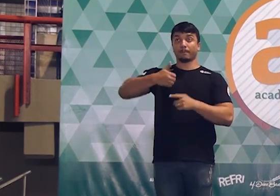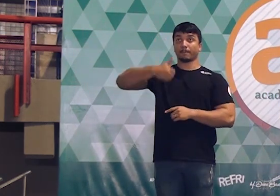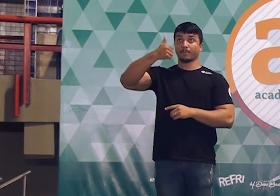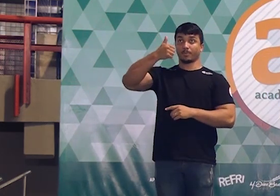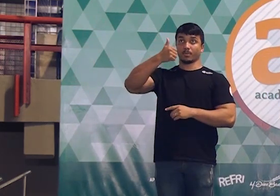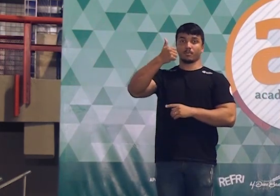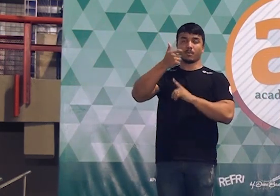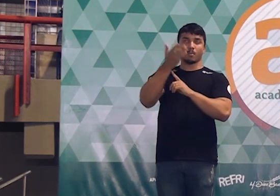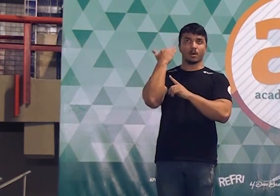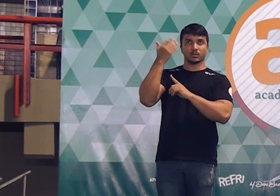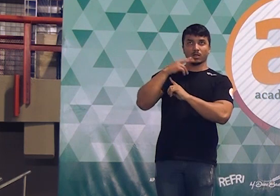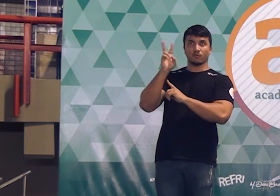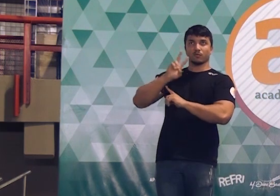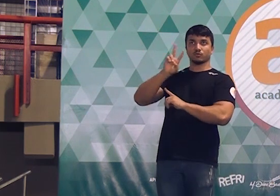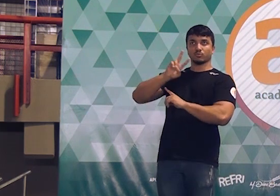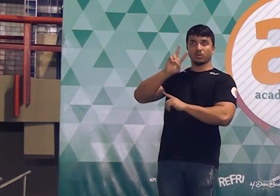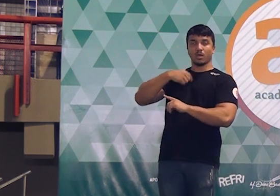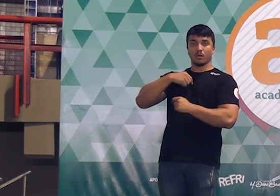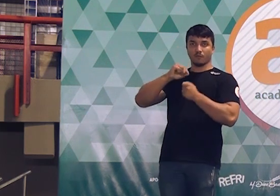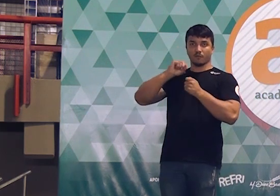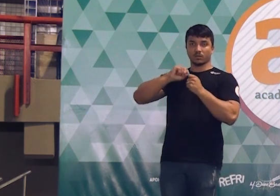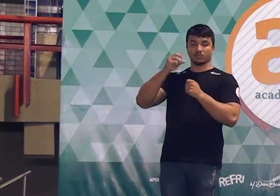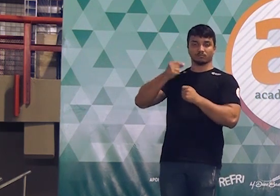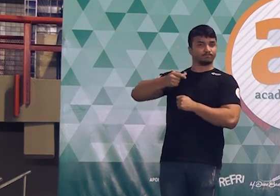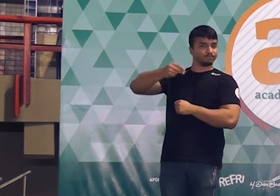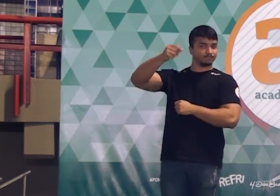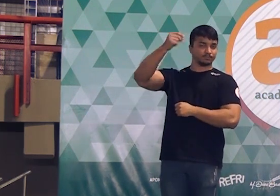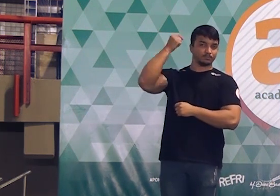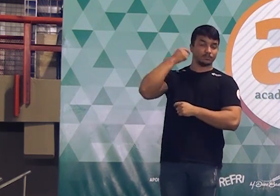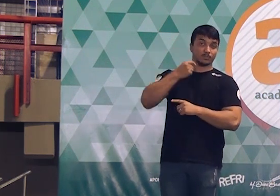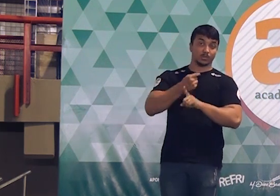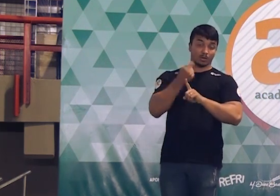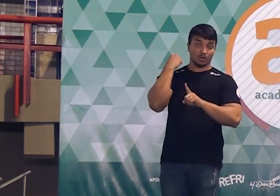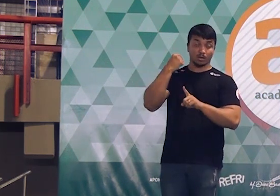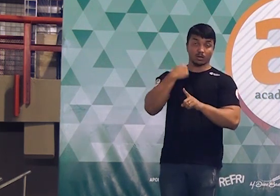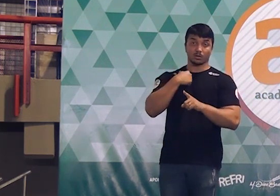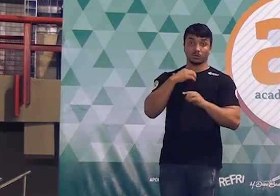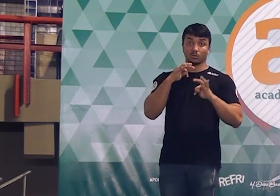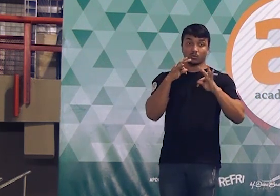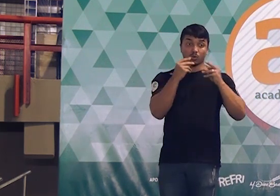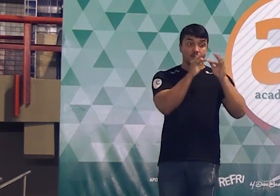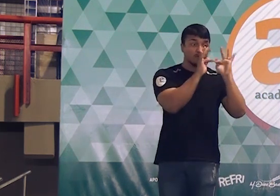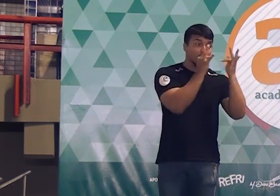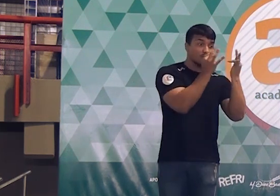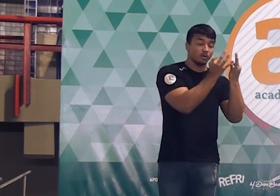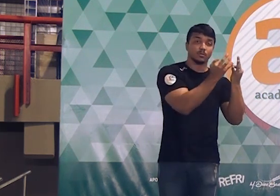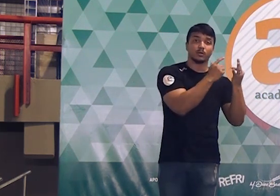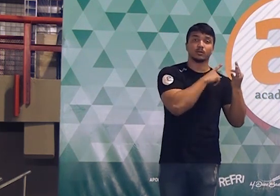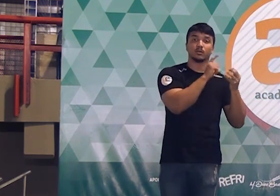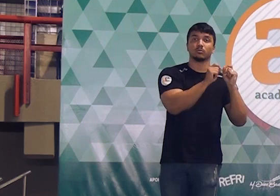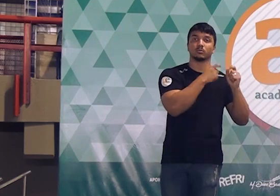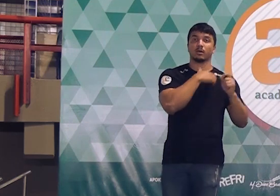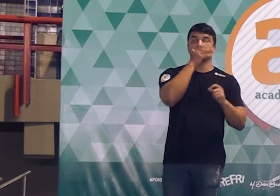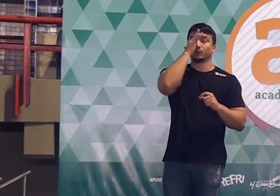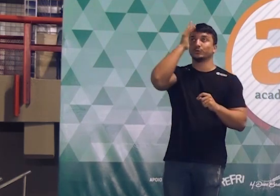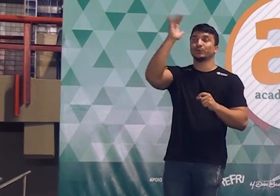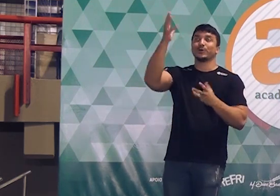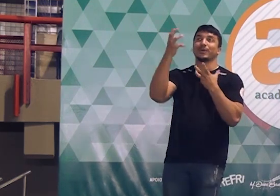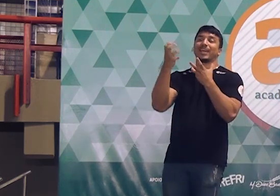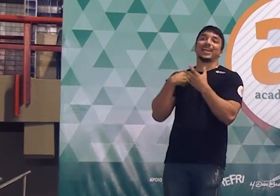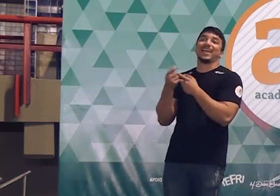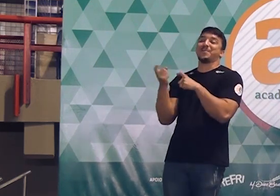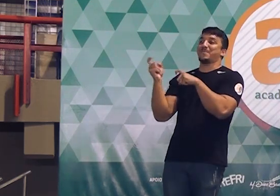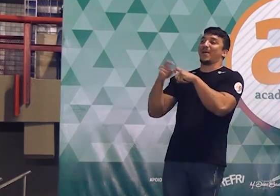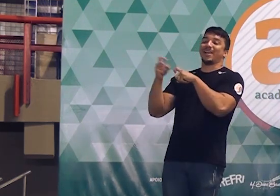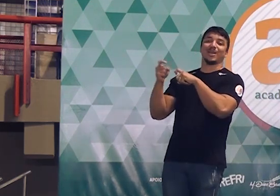Primeiro vestibular que eu fiz na vida, toda família tem um sonho de ter um médico e um advogado em casa,